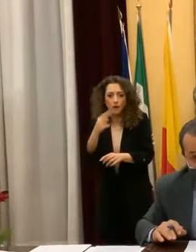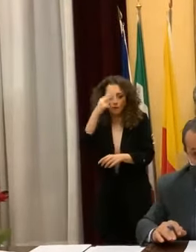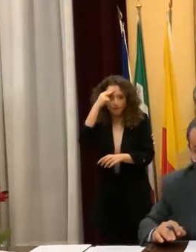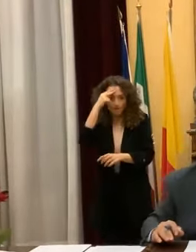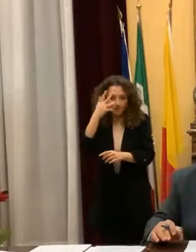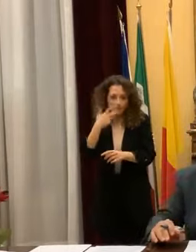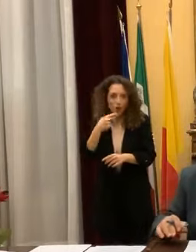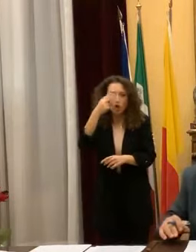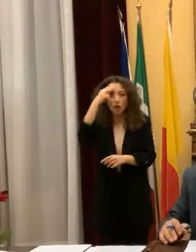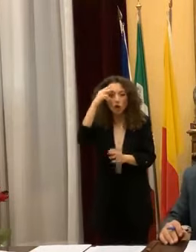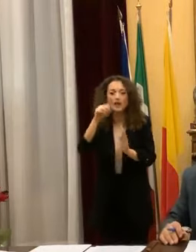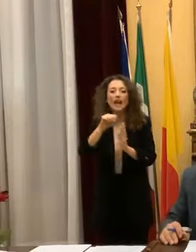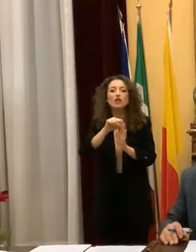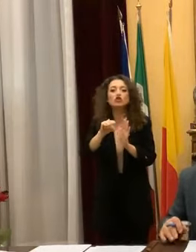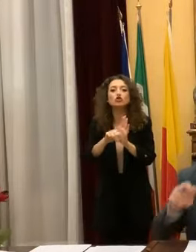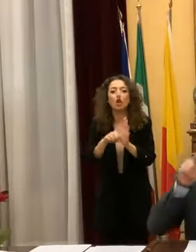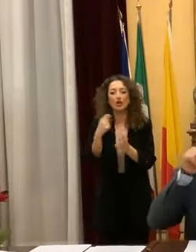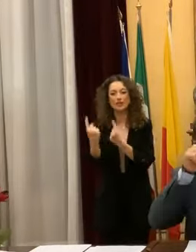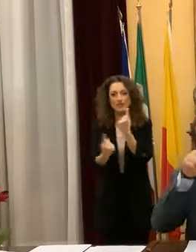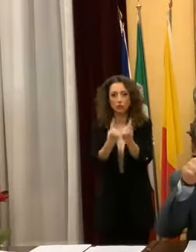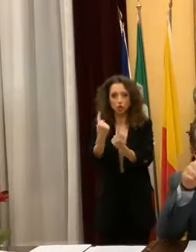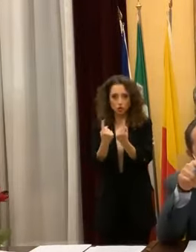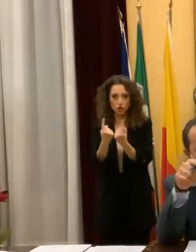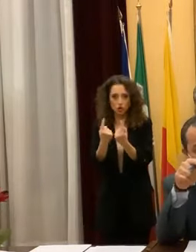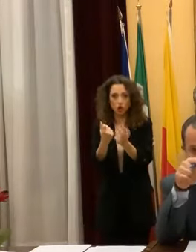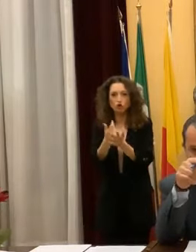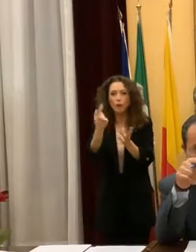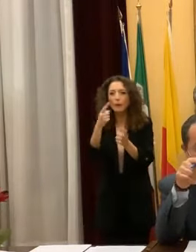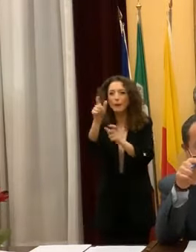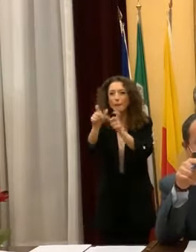storia, soprattutto nei confronti di quei sciacalli,